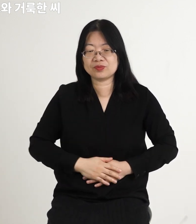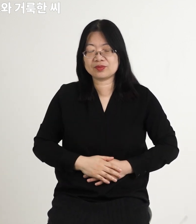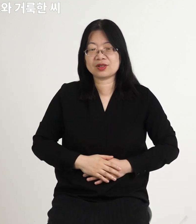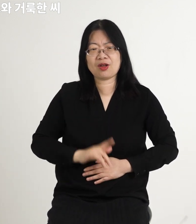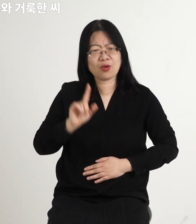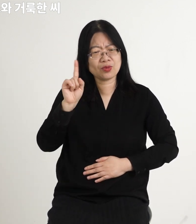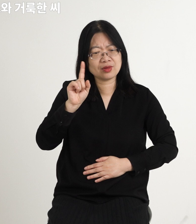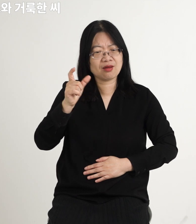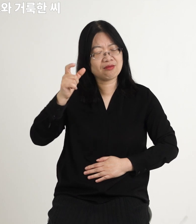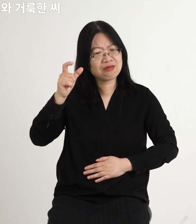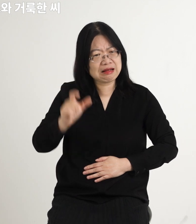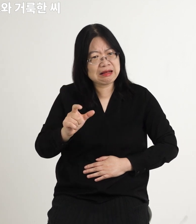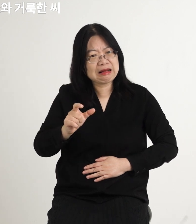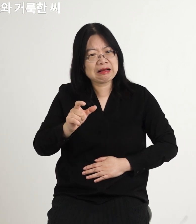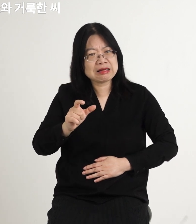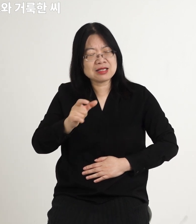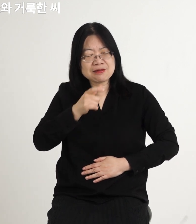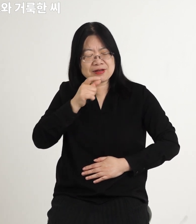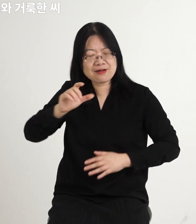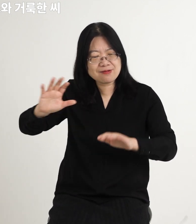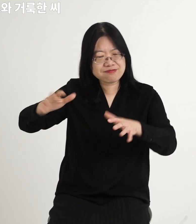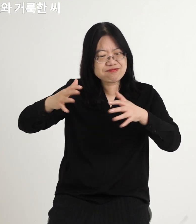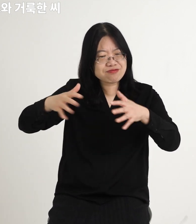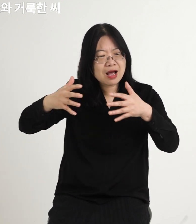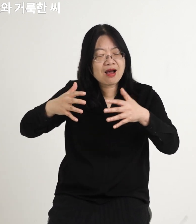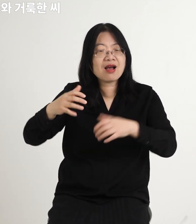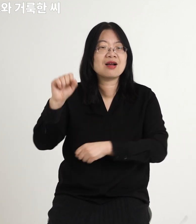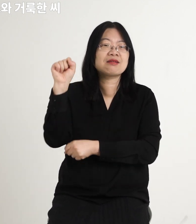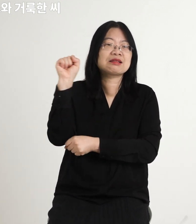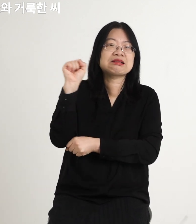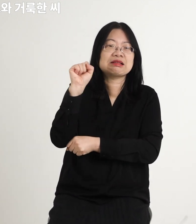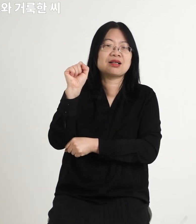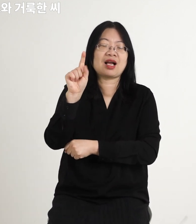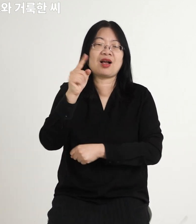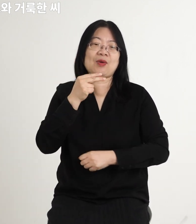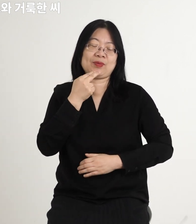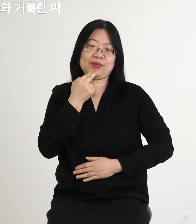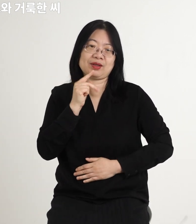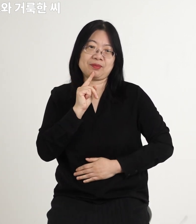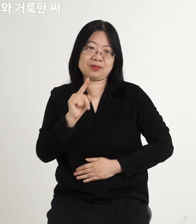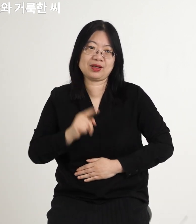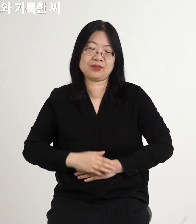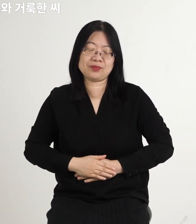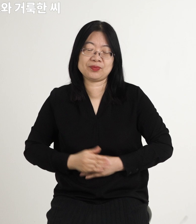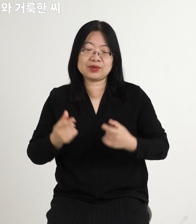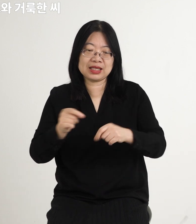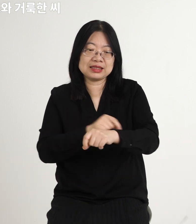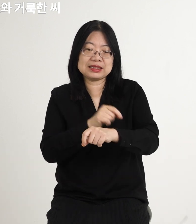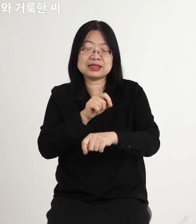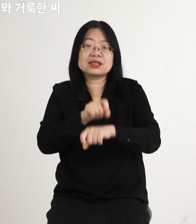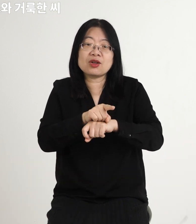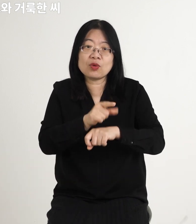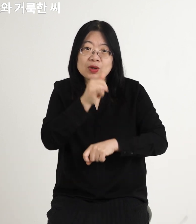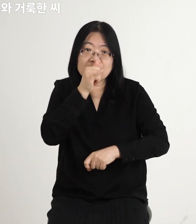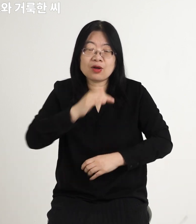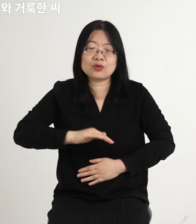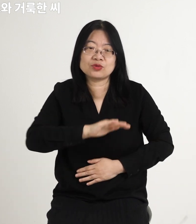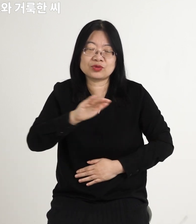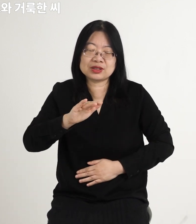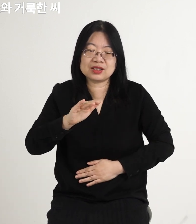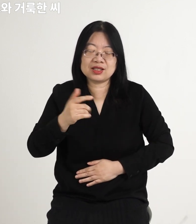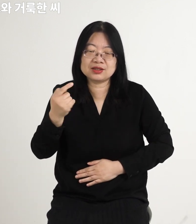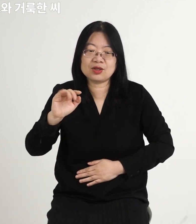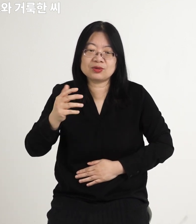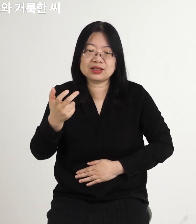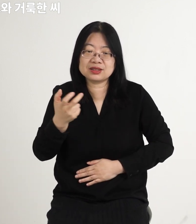어떤 강력한 비바람에도 흔들리지 않는다는 거예요. 이런 특징이 있습니다. 우리 70년대